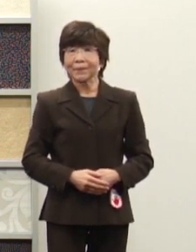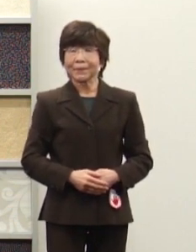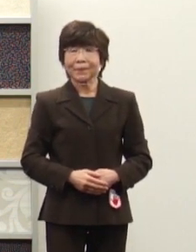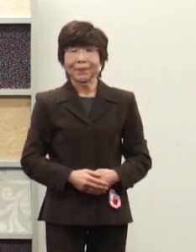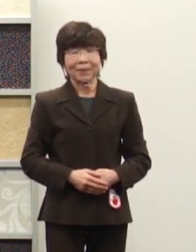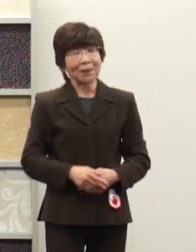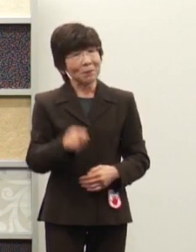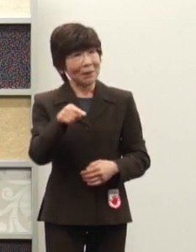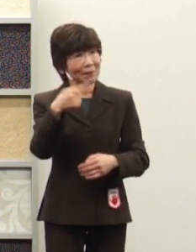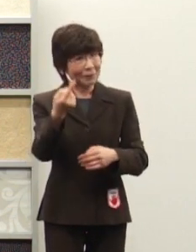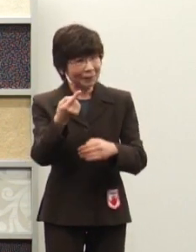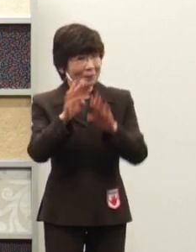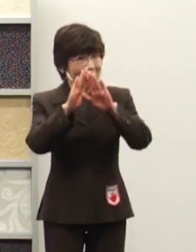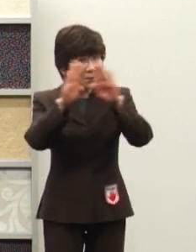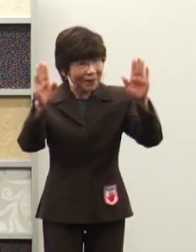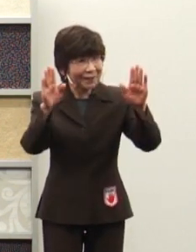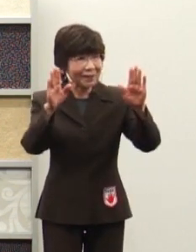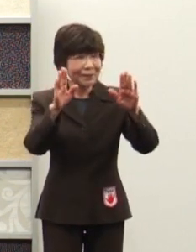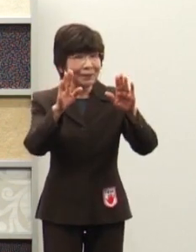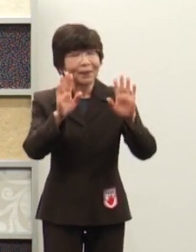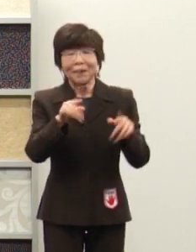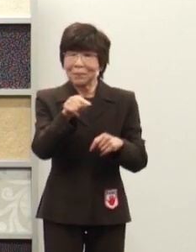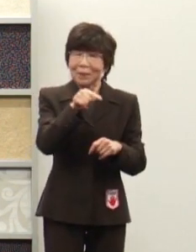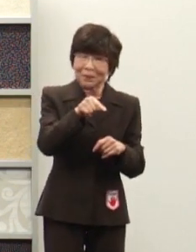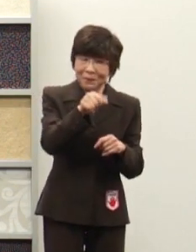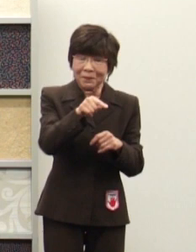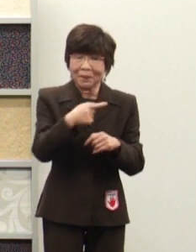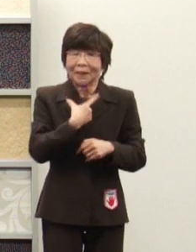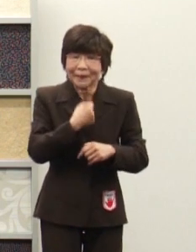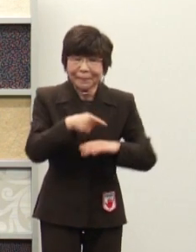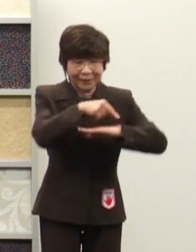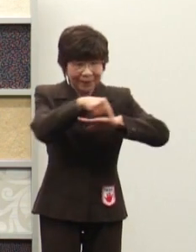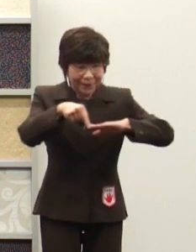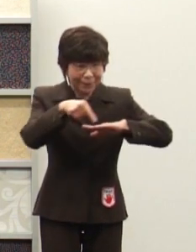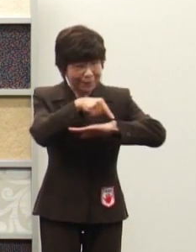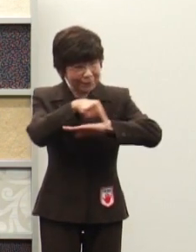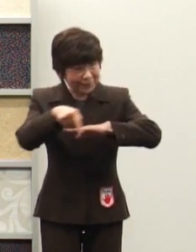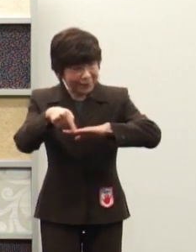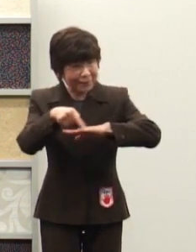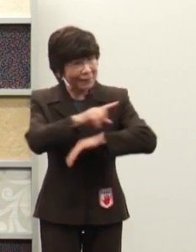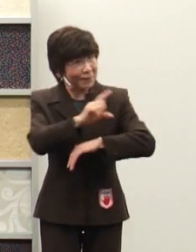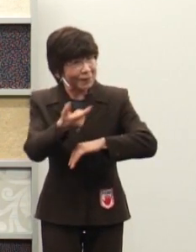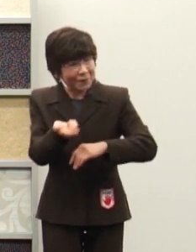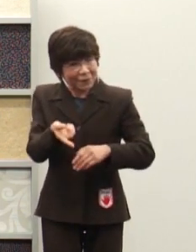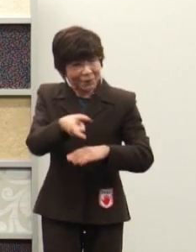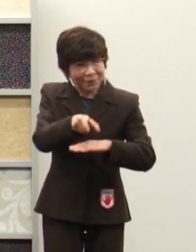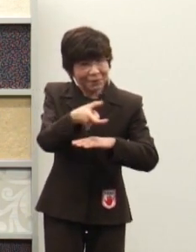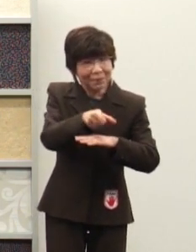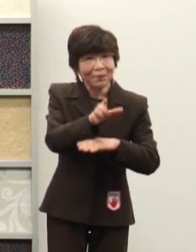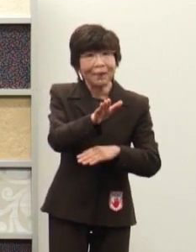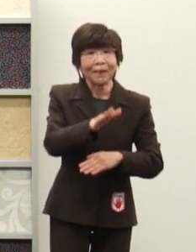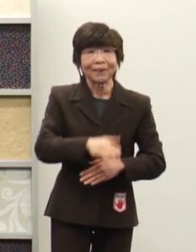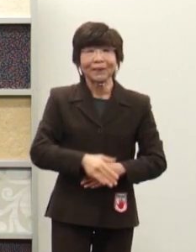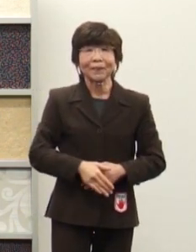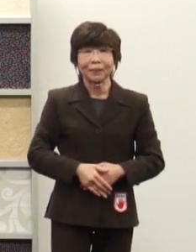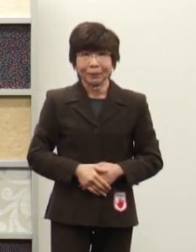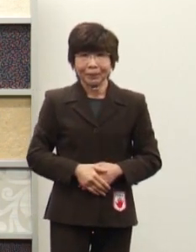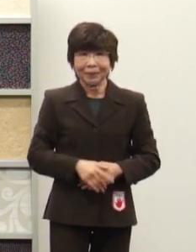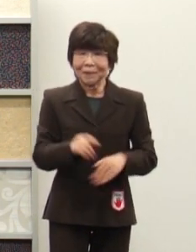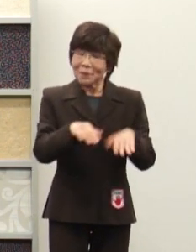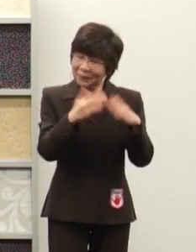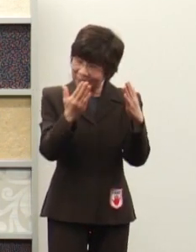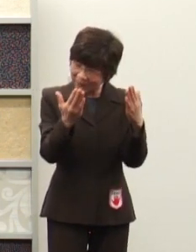います。 はい、 次やるときは今回いろいろこういうこともやろう、ああいうこともやろうってこう考えたわけですけども、それは全部盛